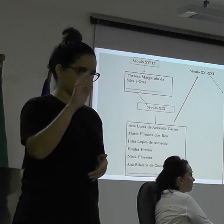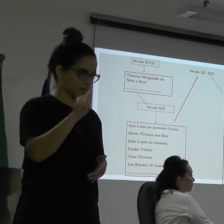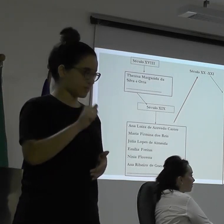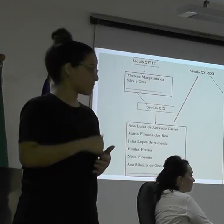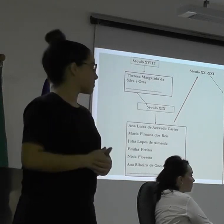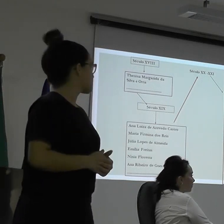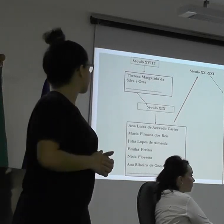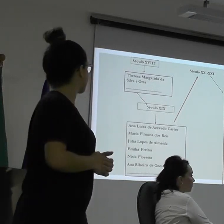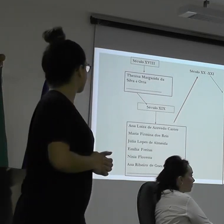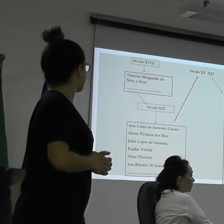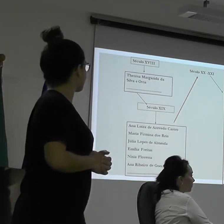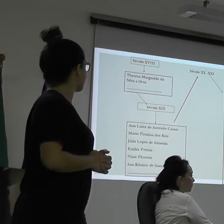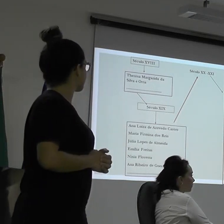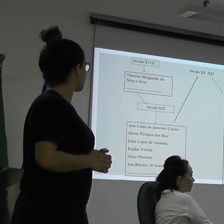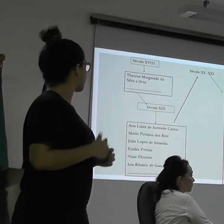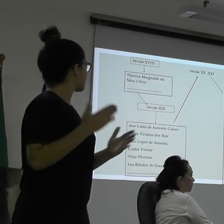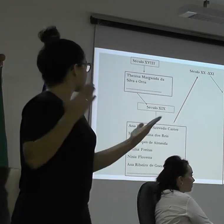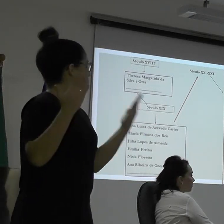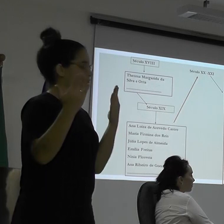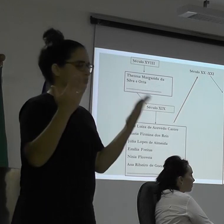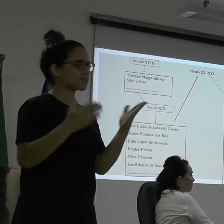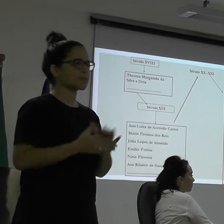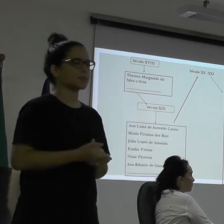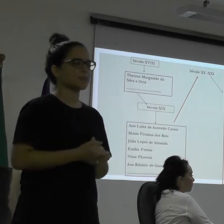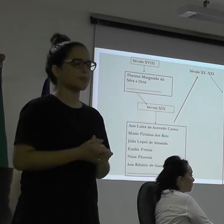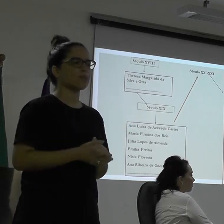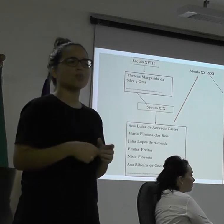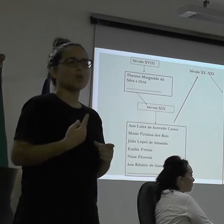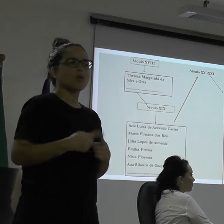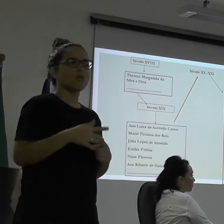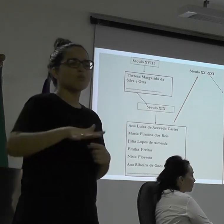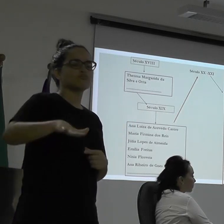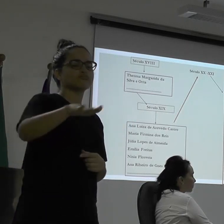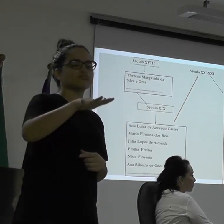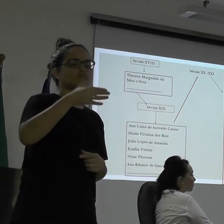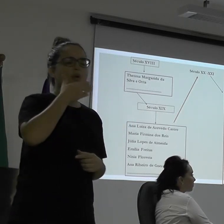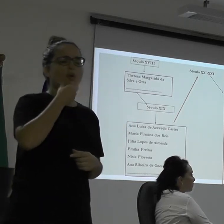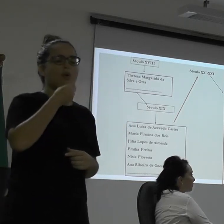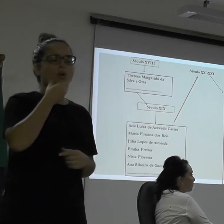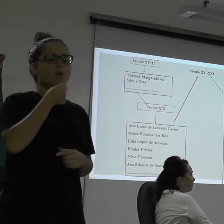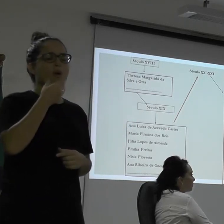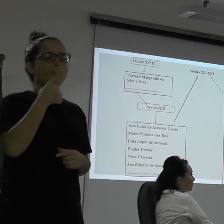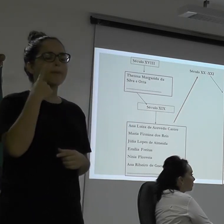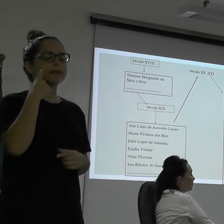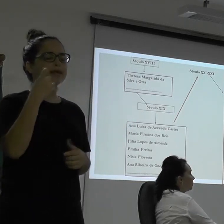seguinte: porque os homens se interessam em separar as